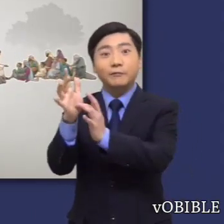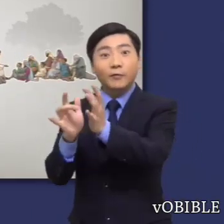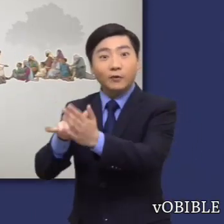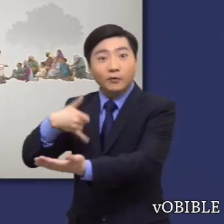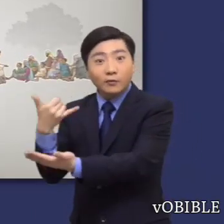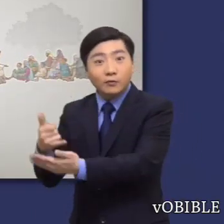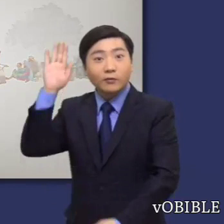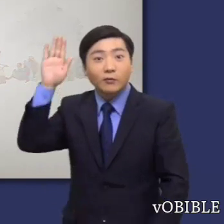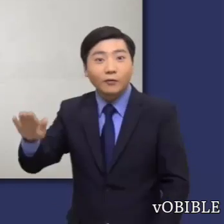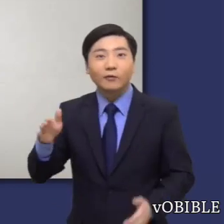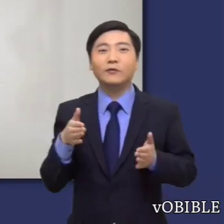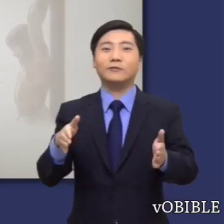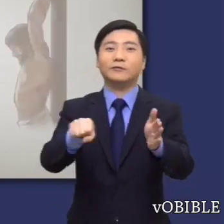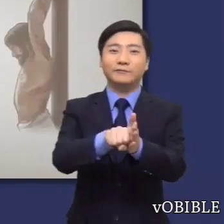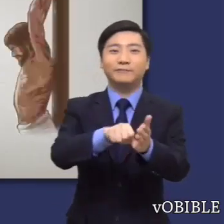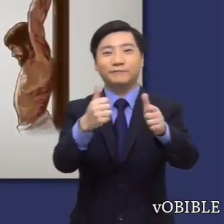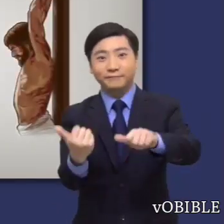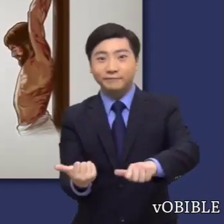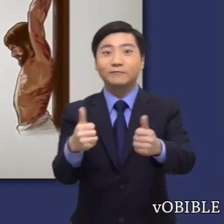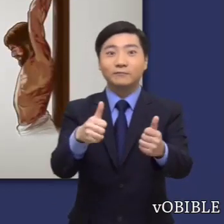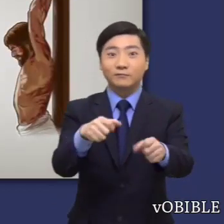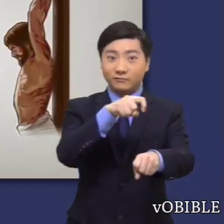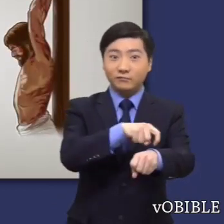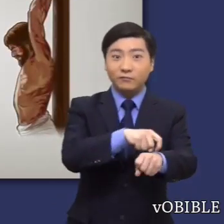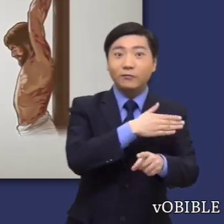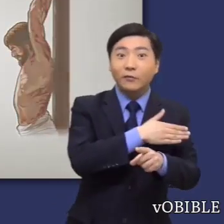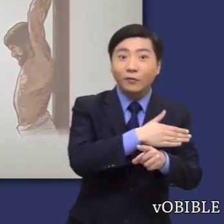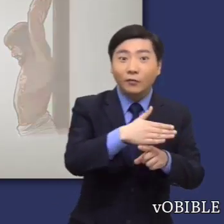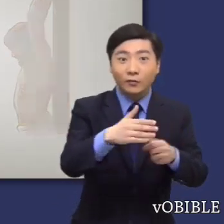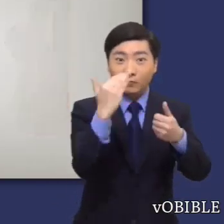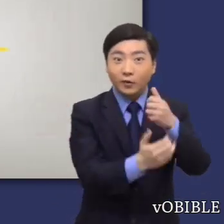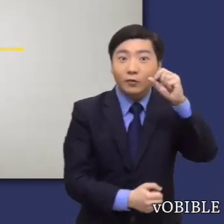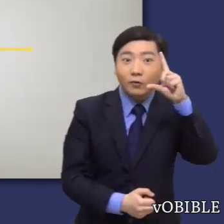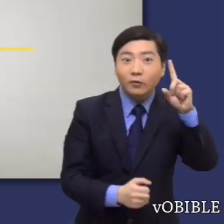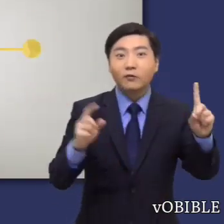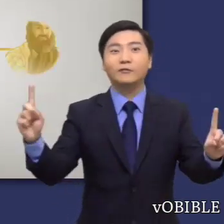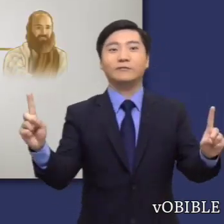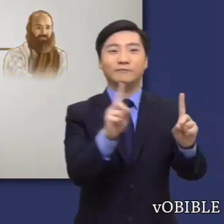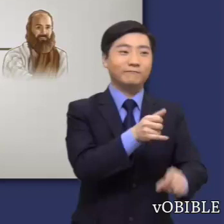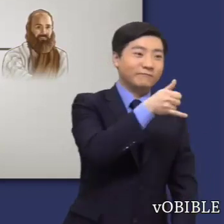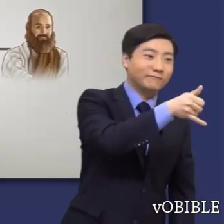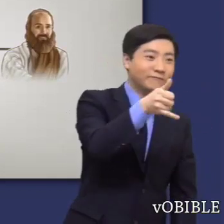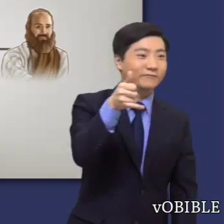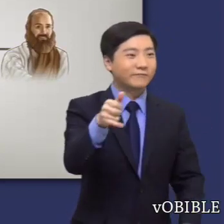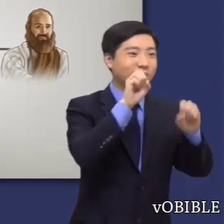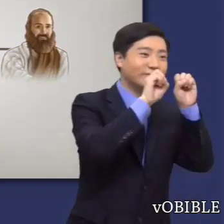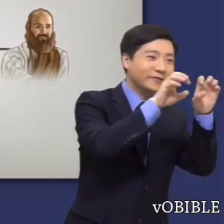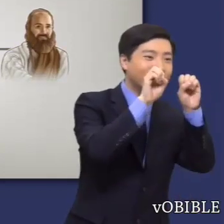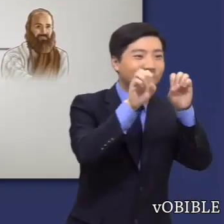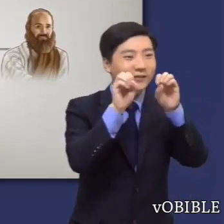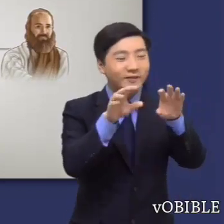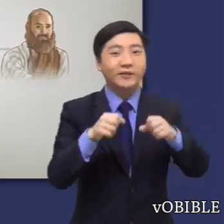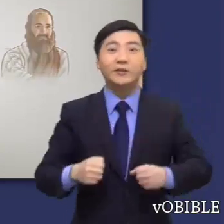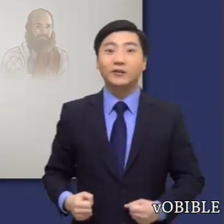的，他很可能在耶稣去世后才成为门徒。后来路加跟使徒保罗一起